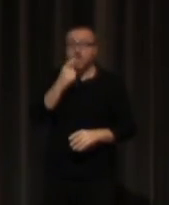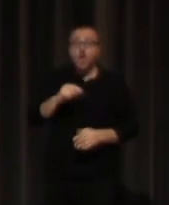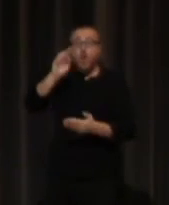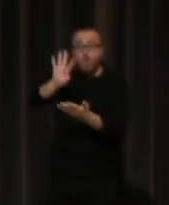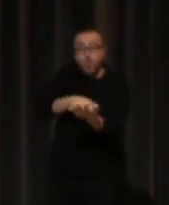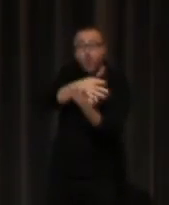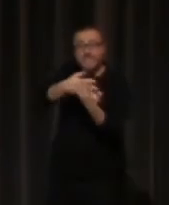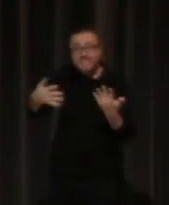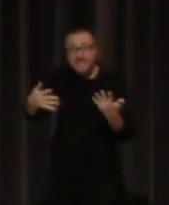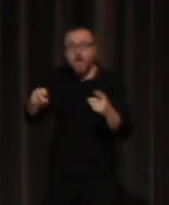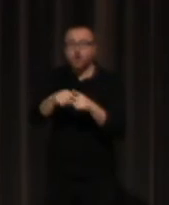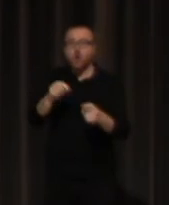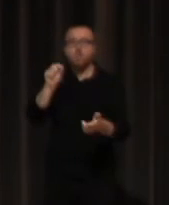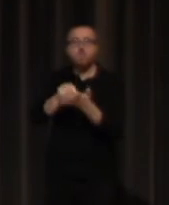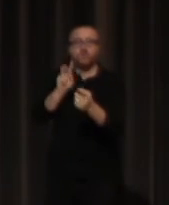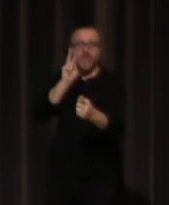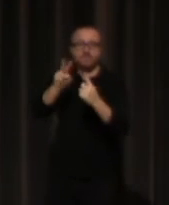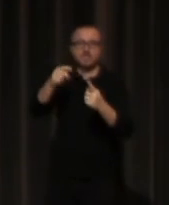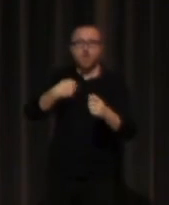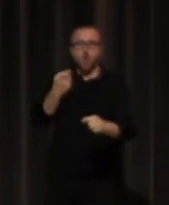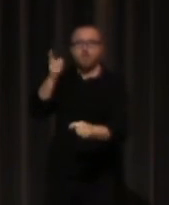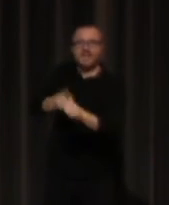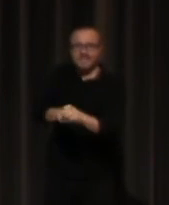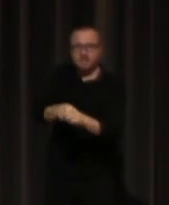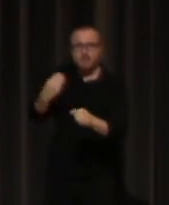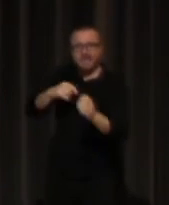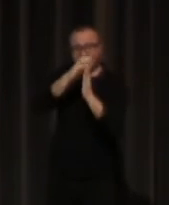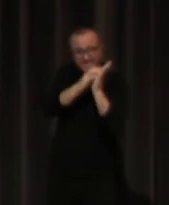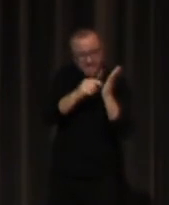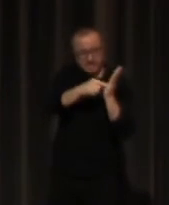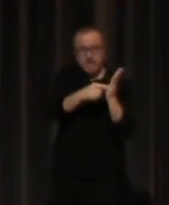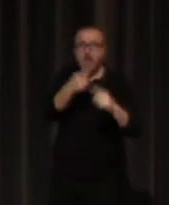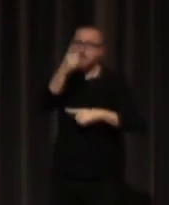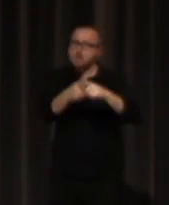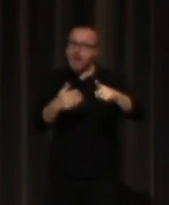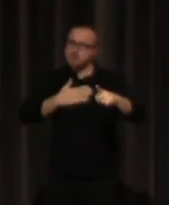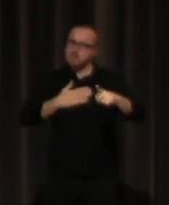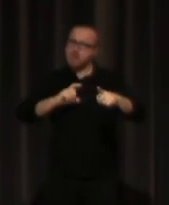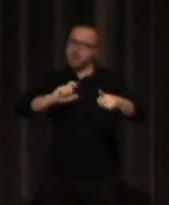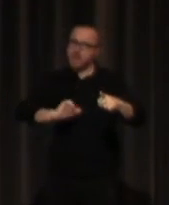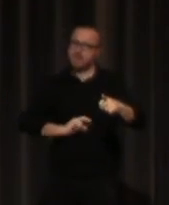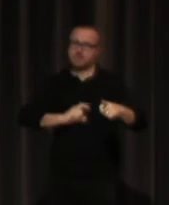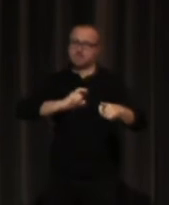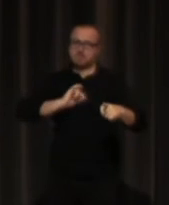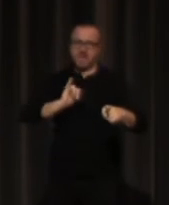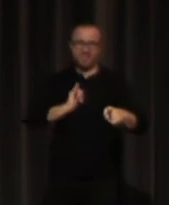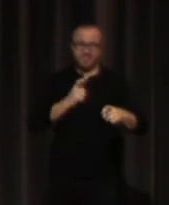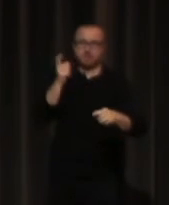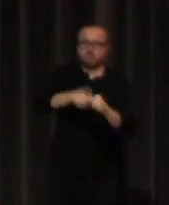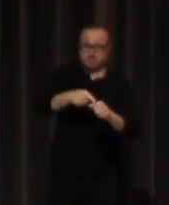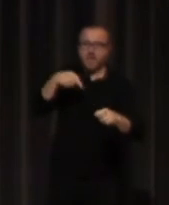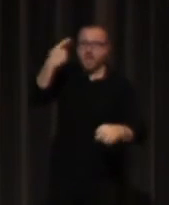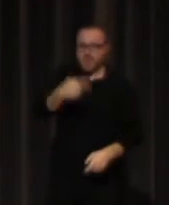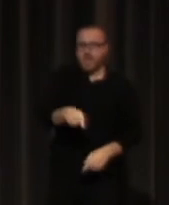seva llibertat i també des de tot allò que sent que ha de poder dir. I per dir tot és